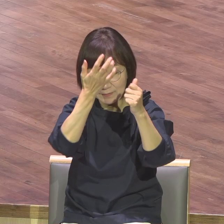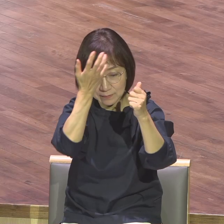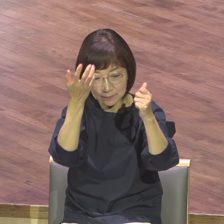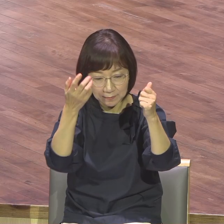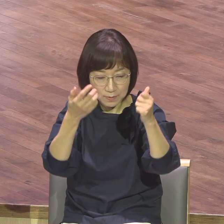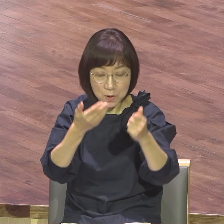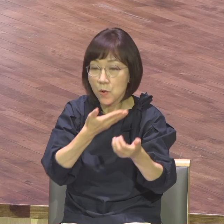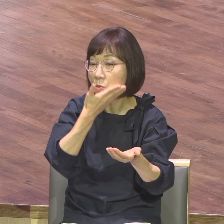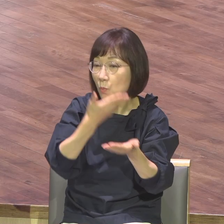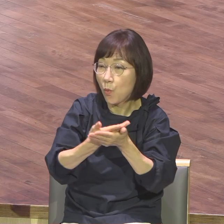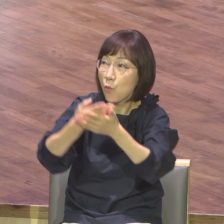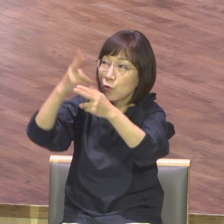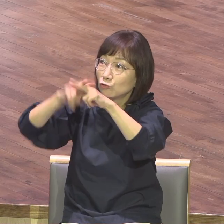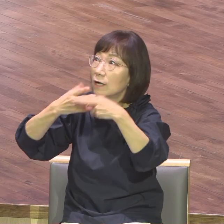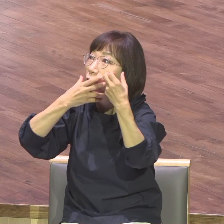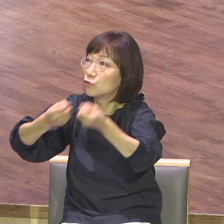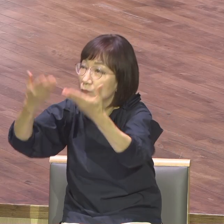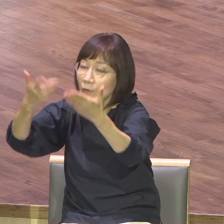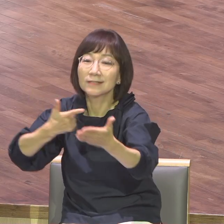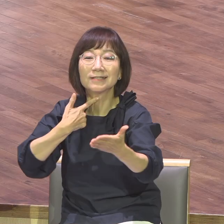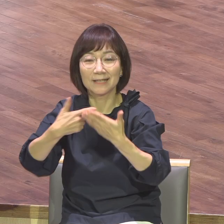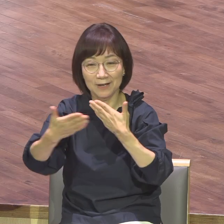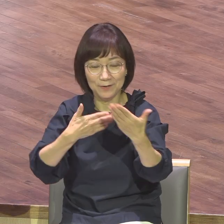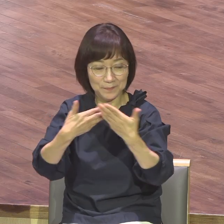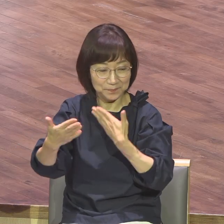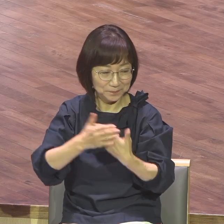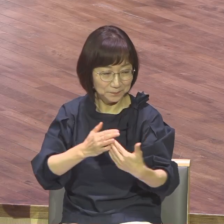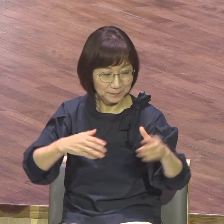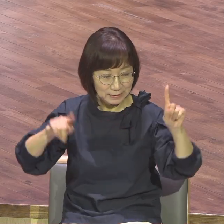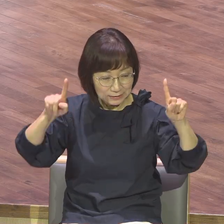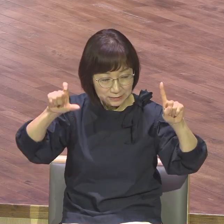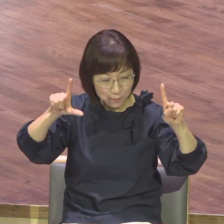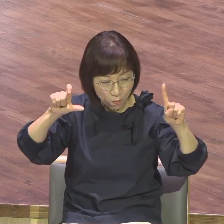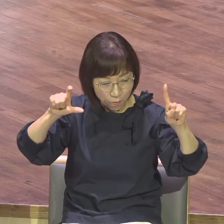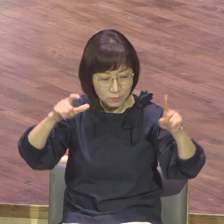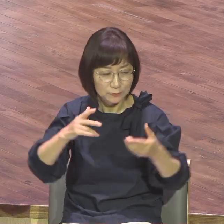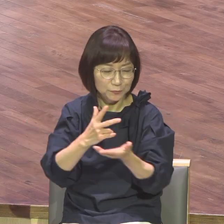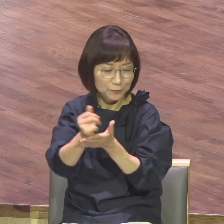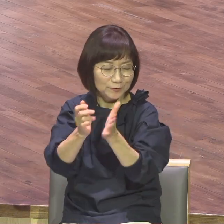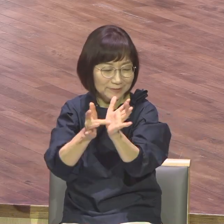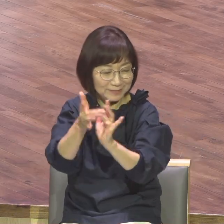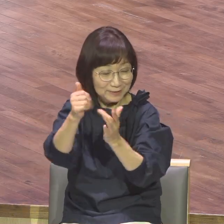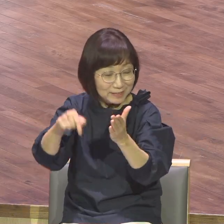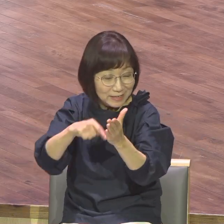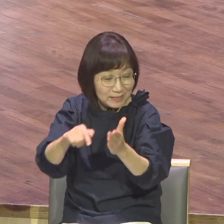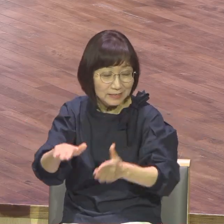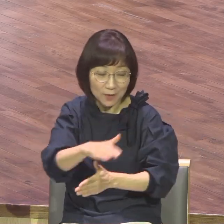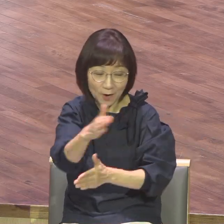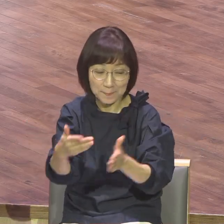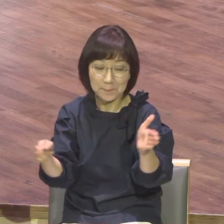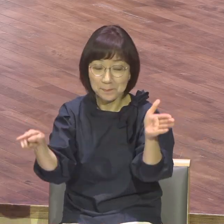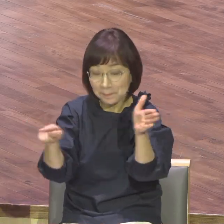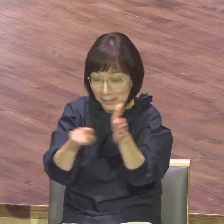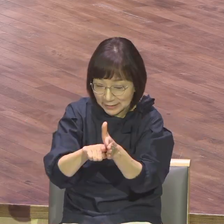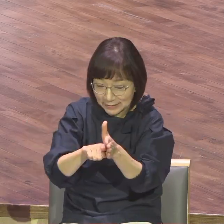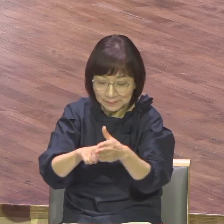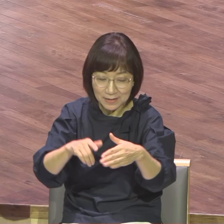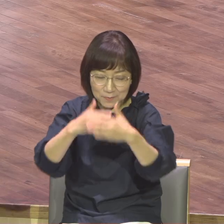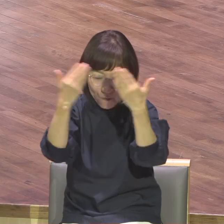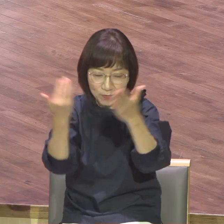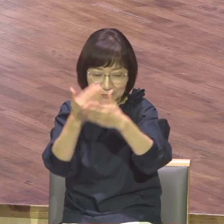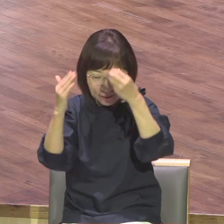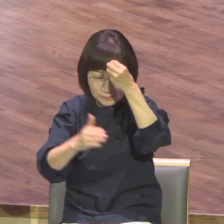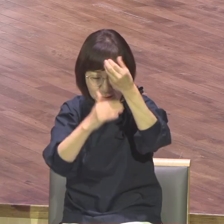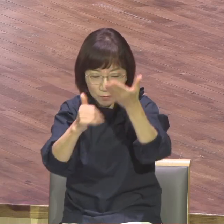보좌의 축복 체험입니다. 15절 봅니다. 이로 말미암아 주 예수 안에서 너희 믿음과